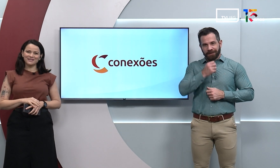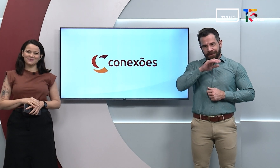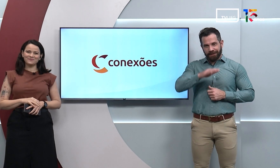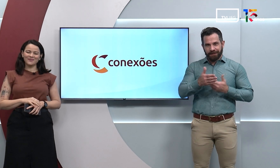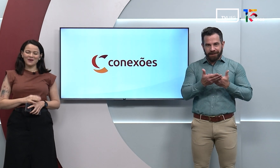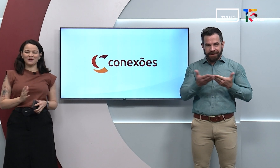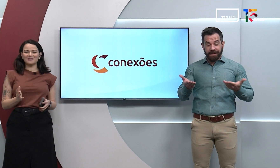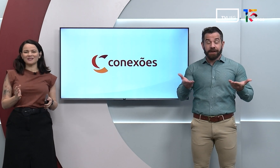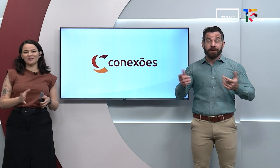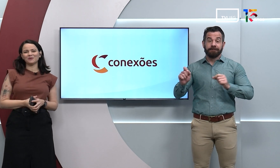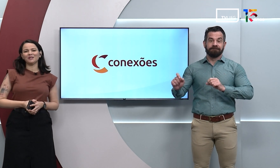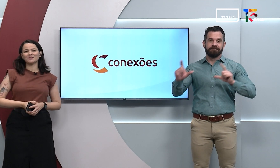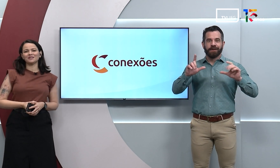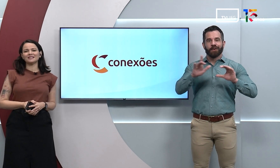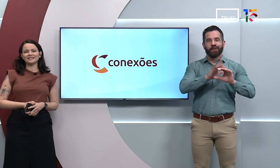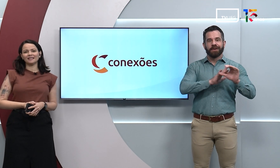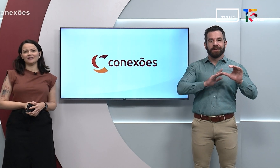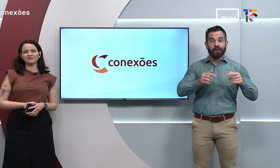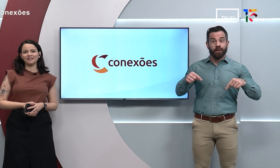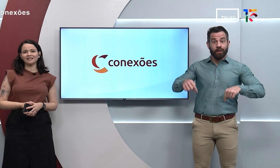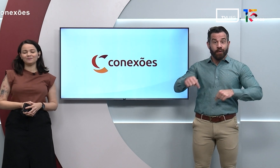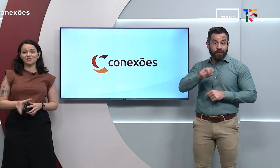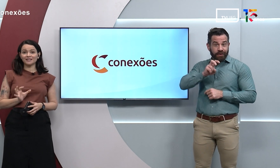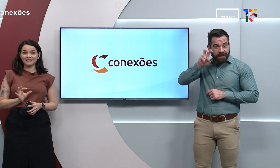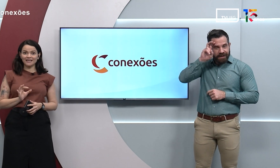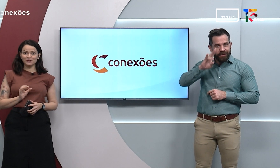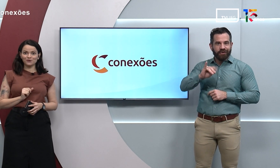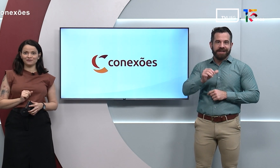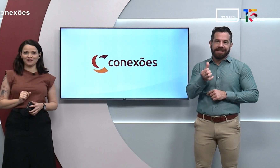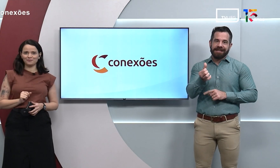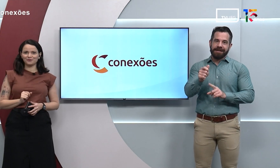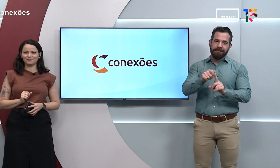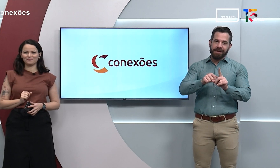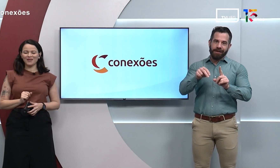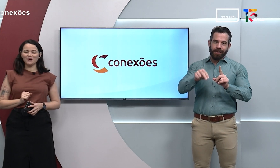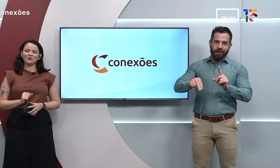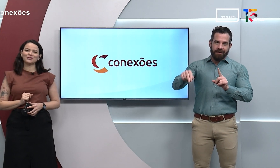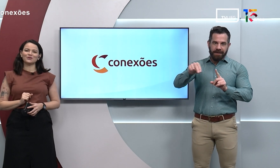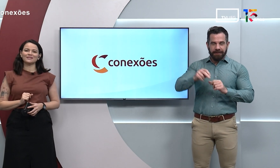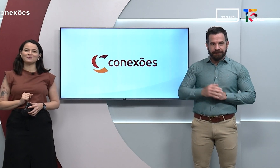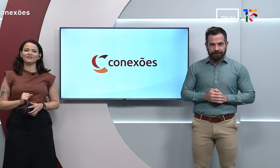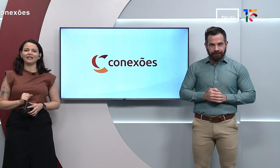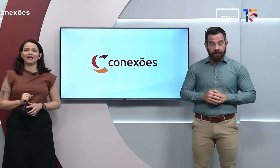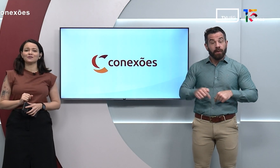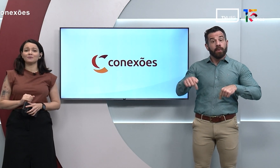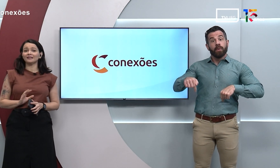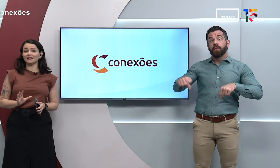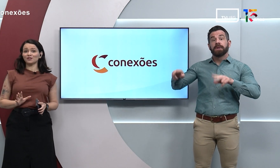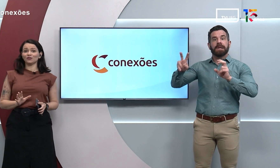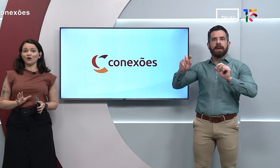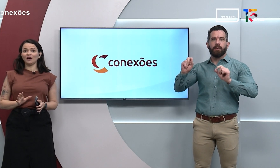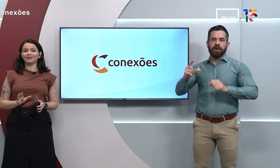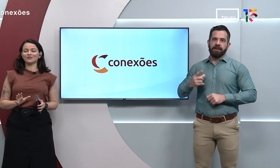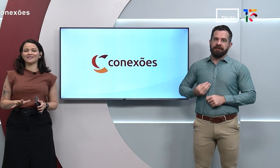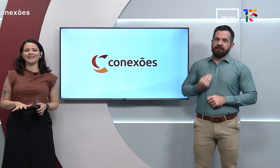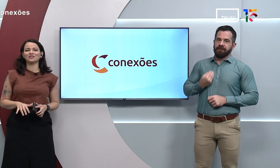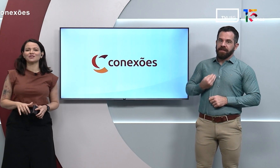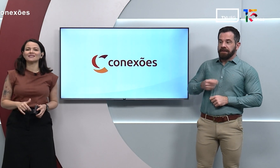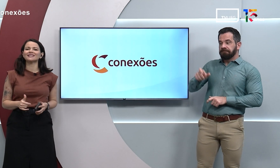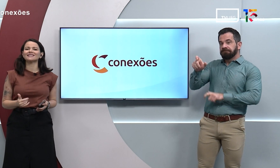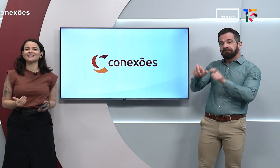Boa tarde. Começa agora o Conexões dessa quinta-feira, dia 6 de novembro. Hoje nós vamos falar sobre a trajetória